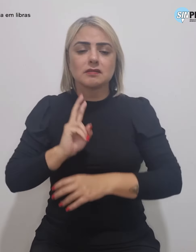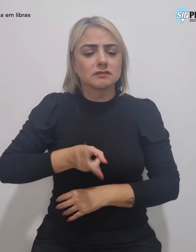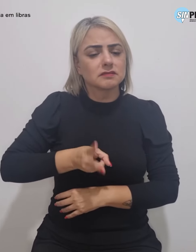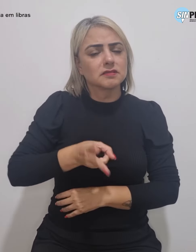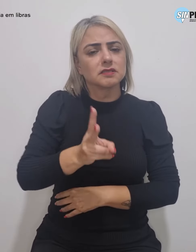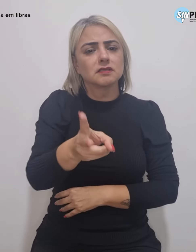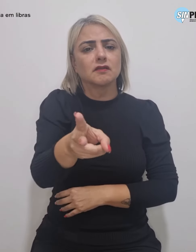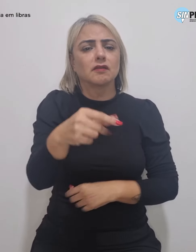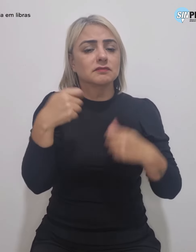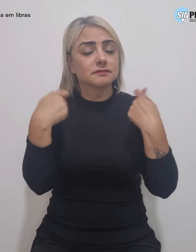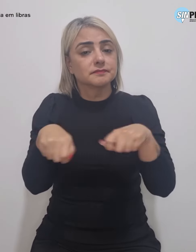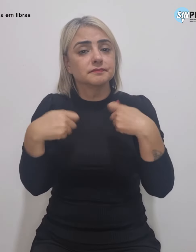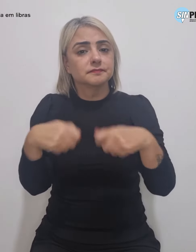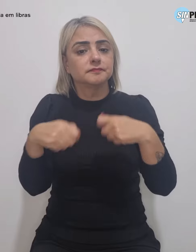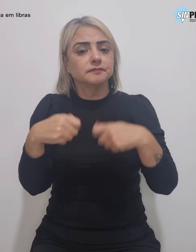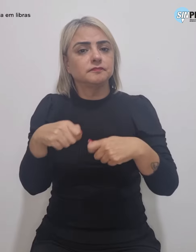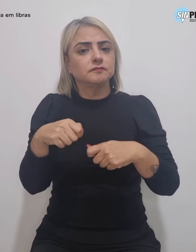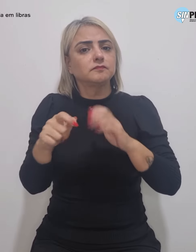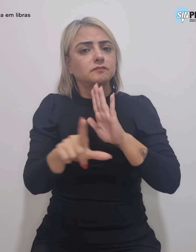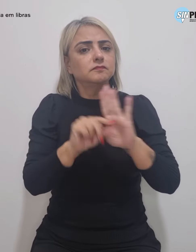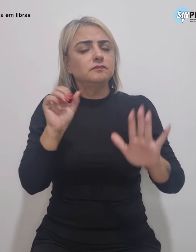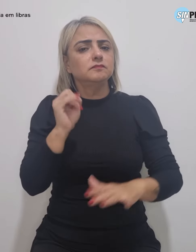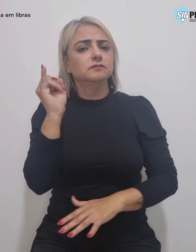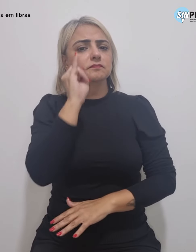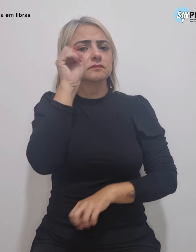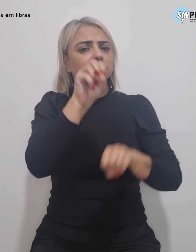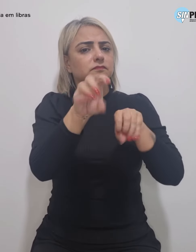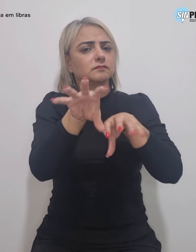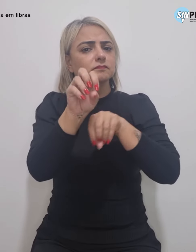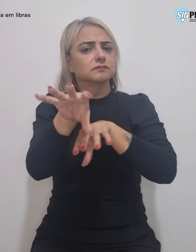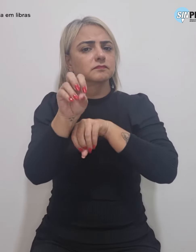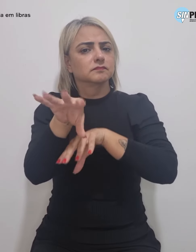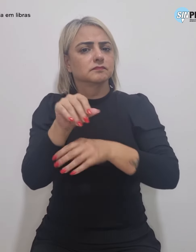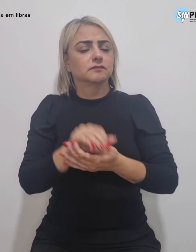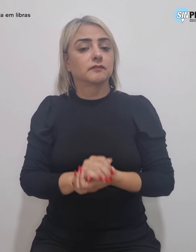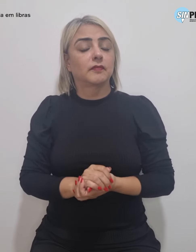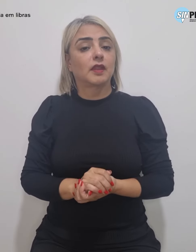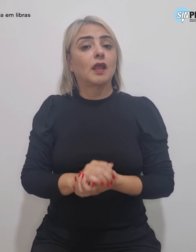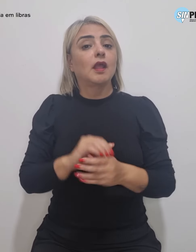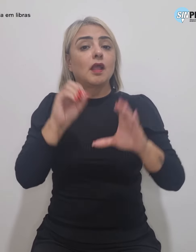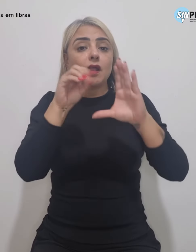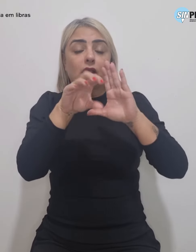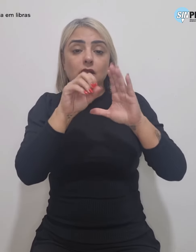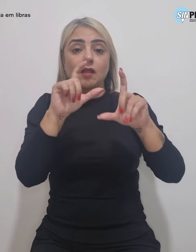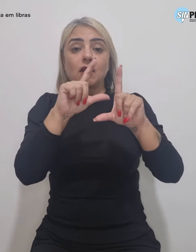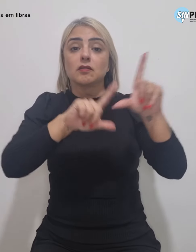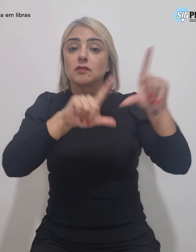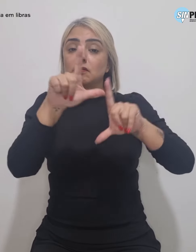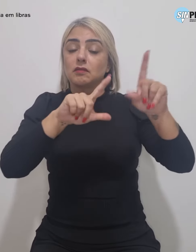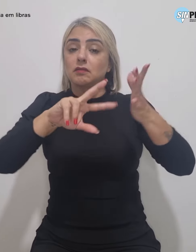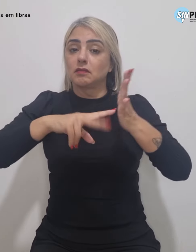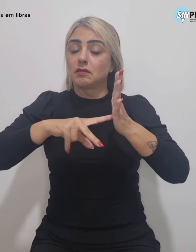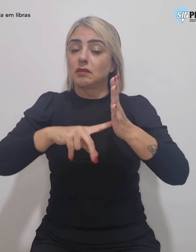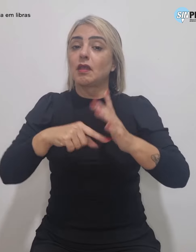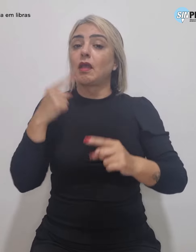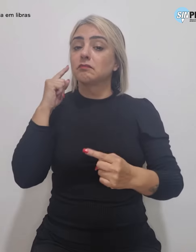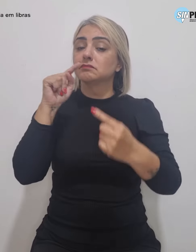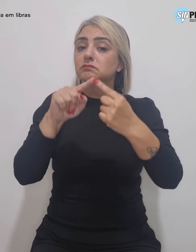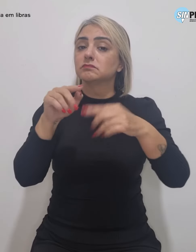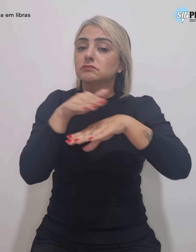foi necessário e relevante na educação. Nesta edição do TV Simpro, pretendemos conversar com